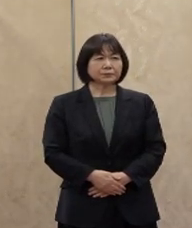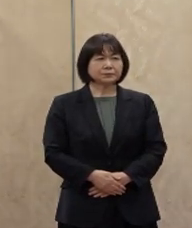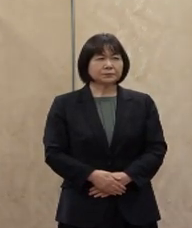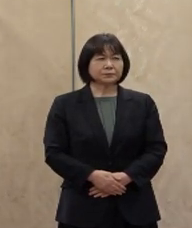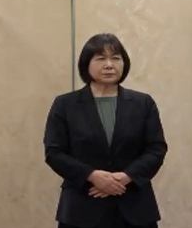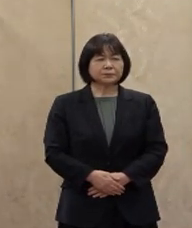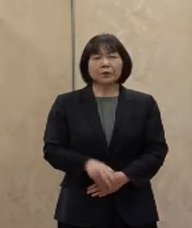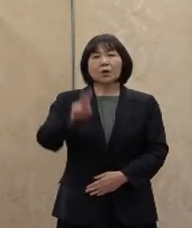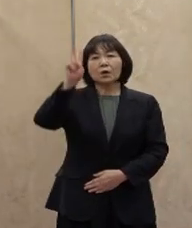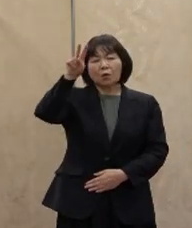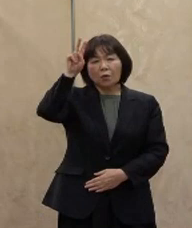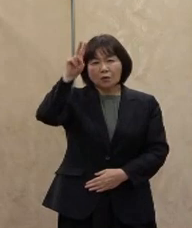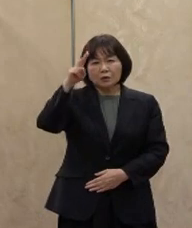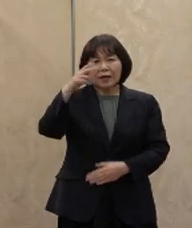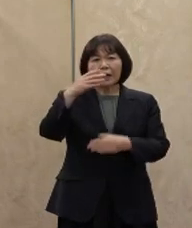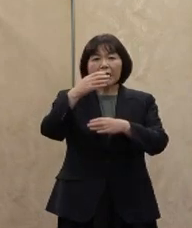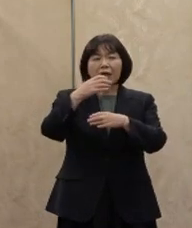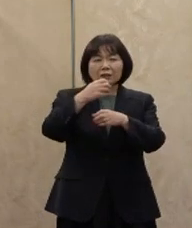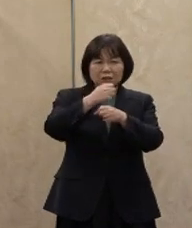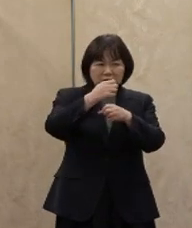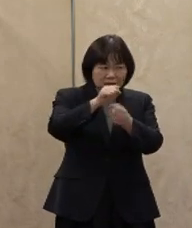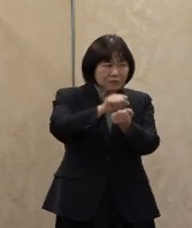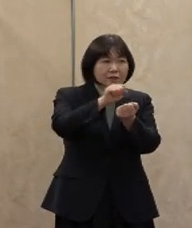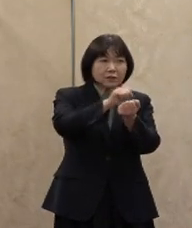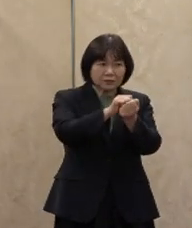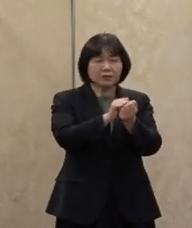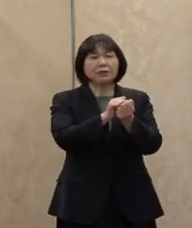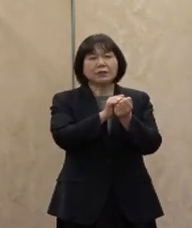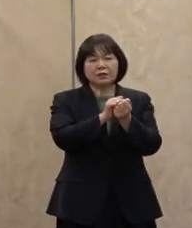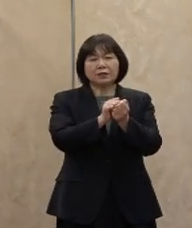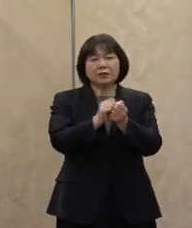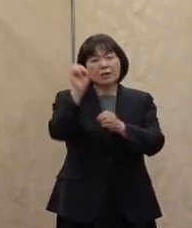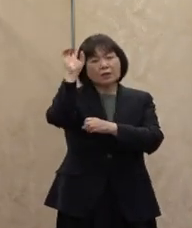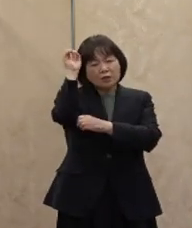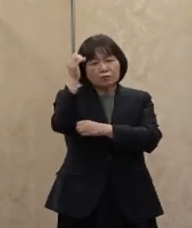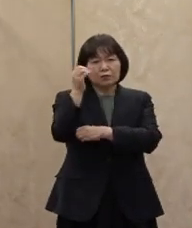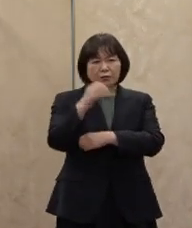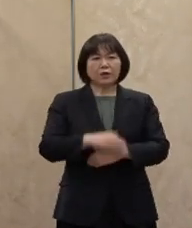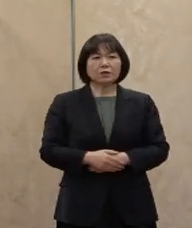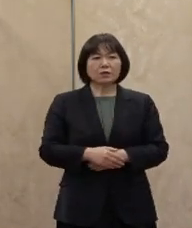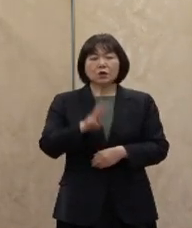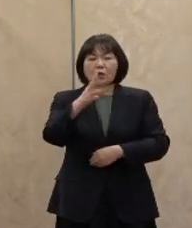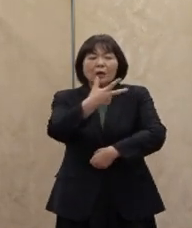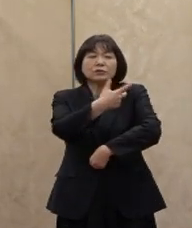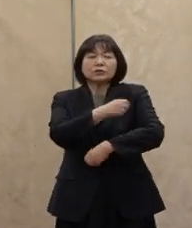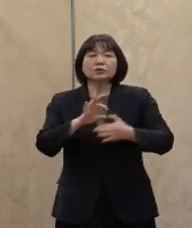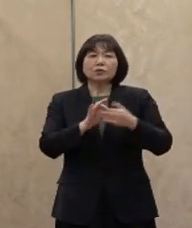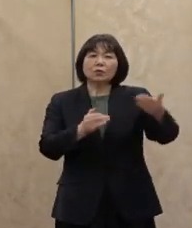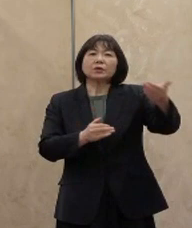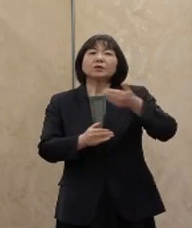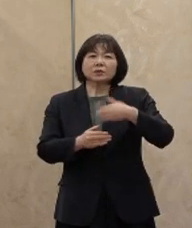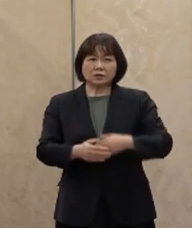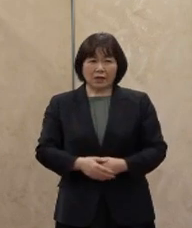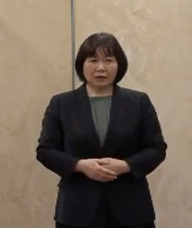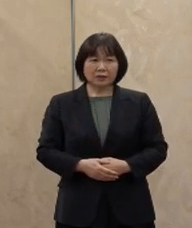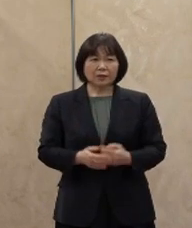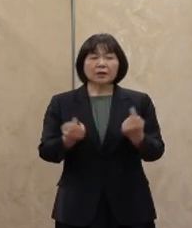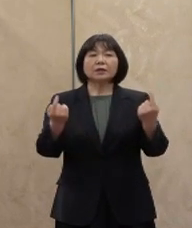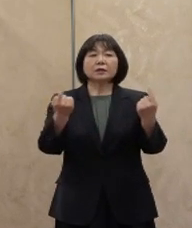すいません、大阪日新新聞の山本と申します。ワクチンのことでちょっとお聞きしたいんですけれども、改正予防接種